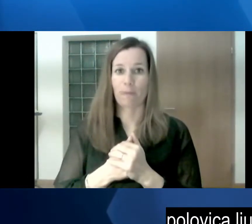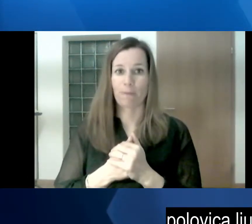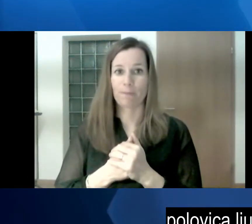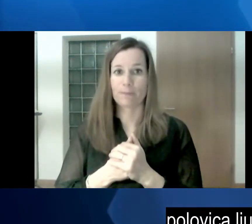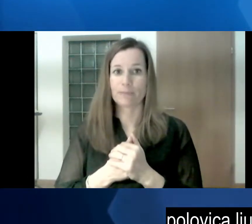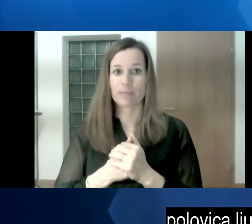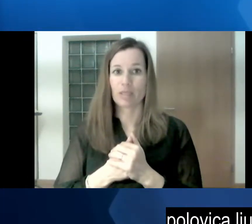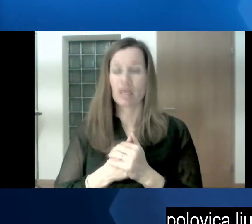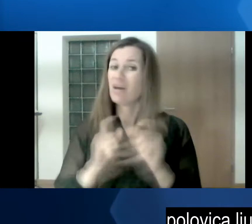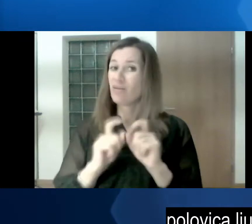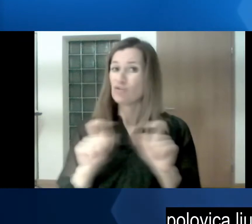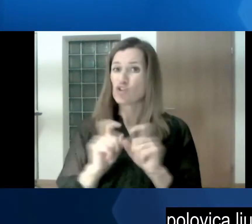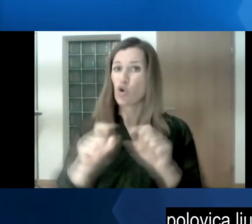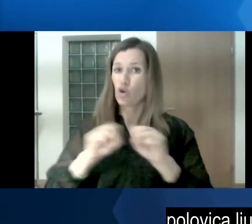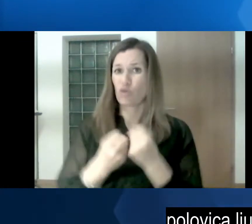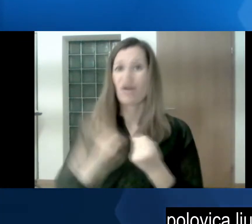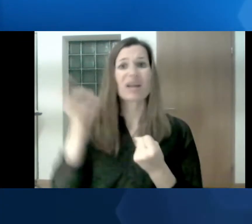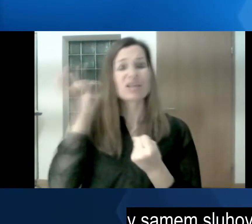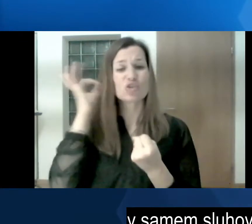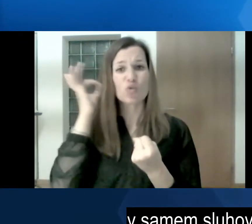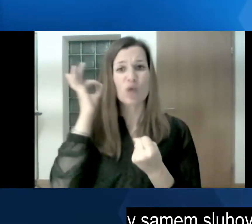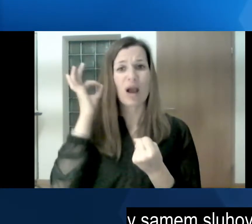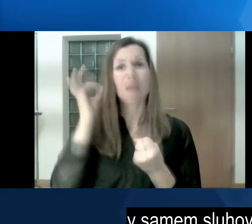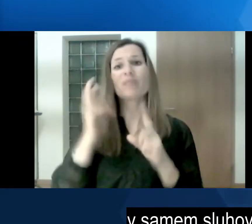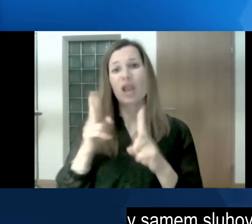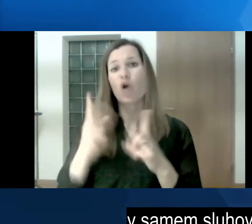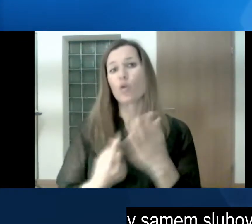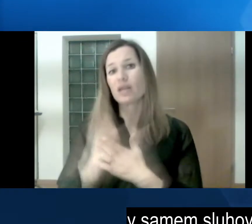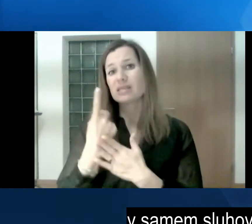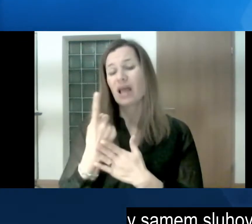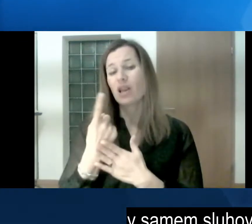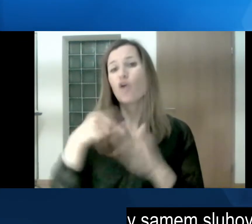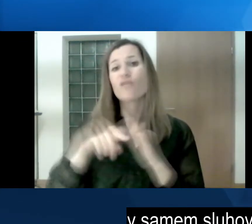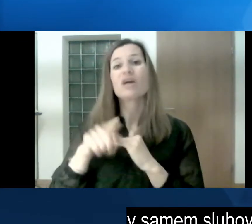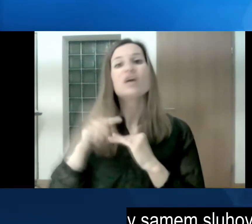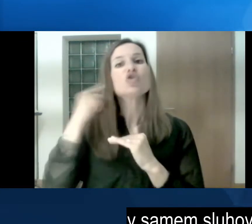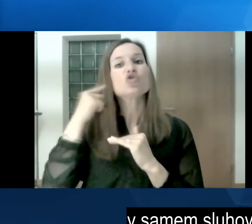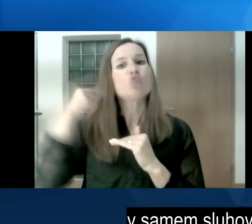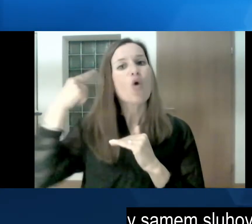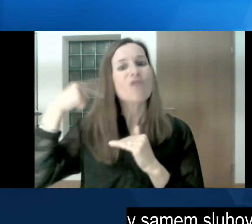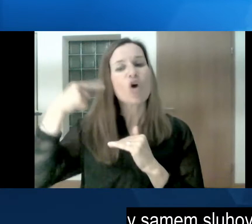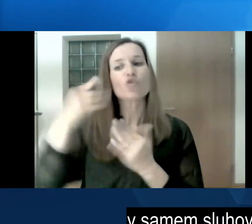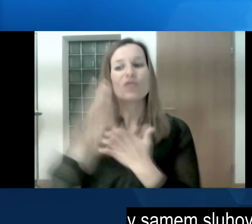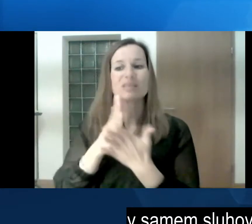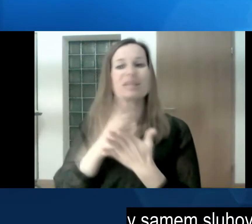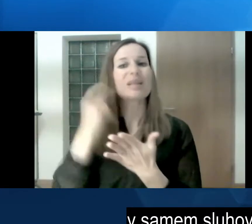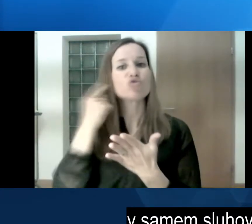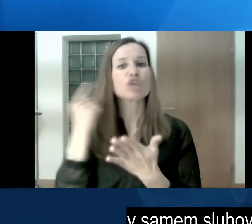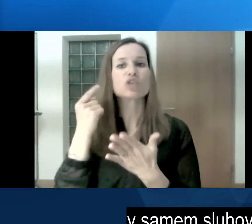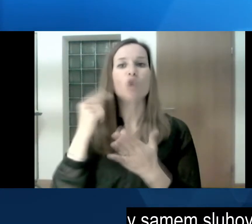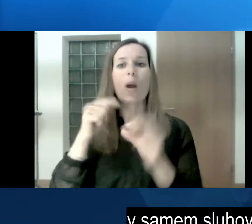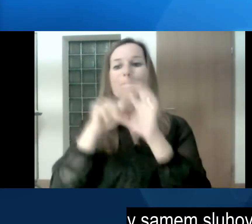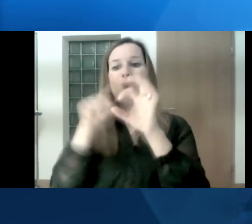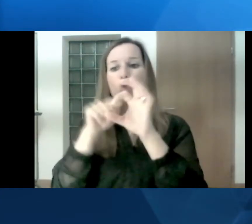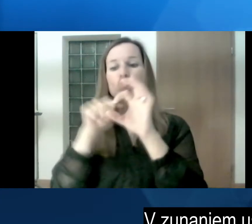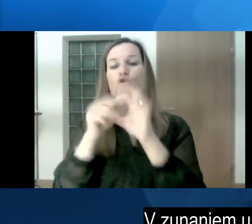Vzroki okvare sluha, smo rekli, lahko nastanejo v samem sluhovodu, v srednjem ušesu, polžku ali seveda v možganskih